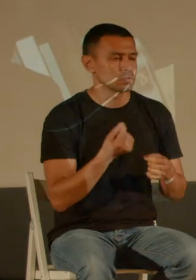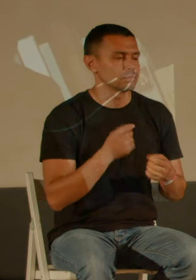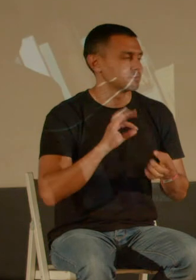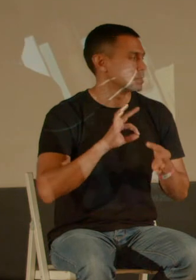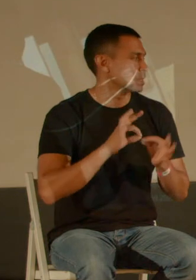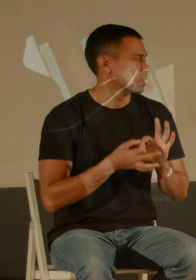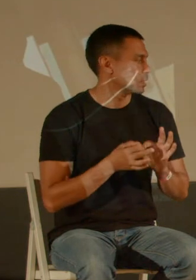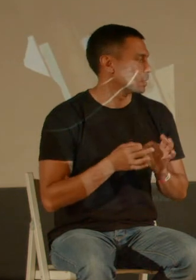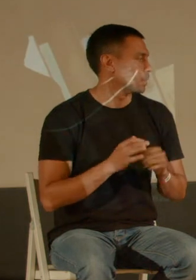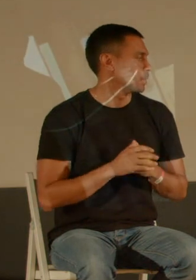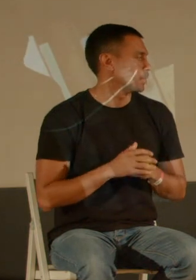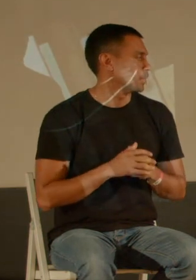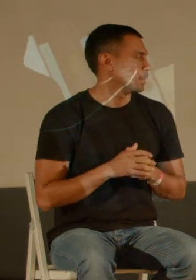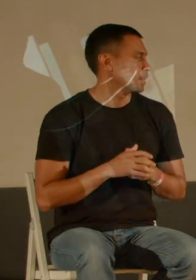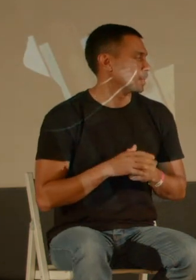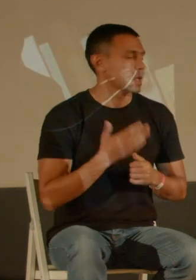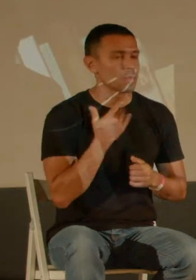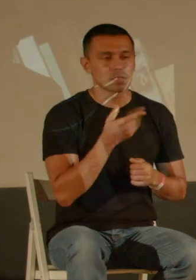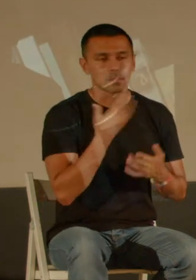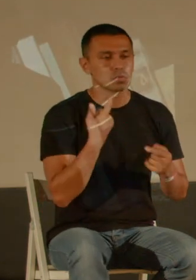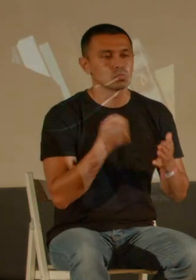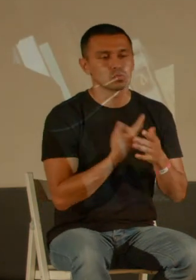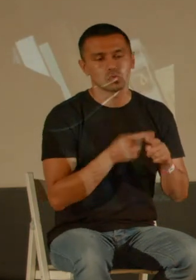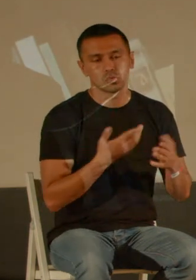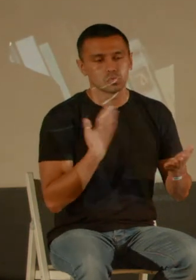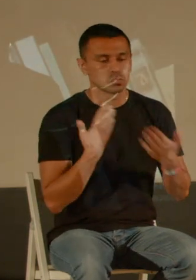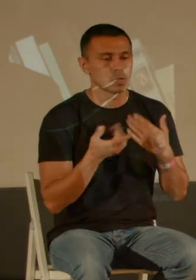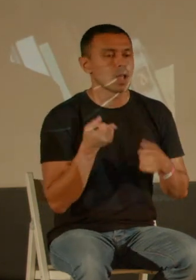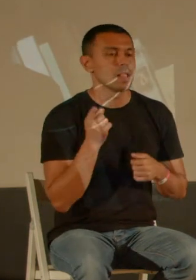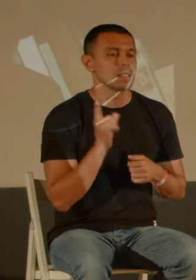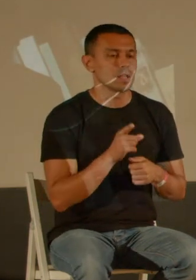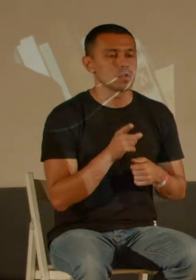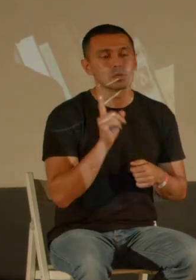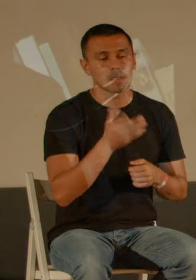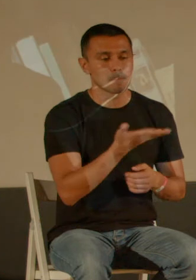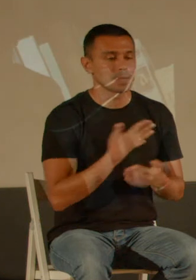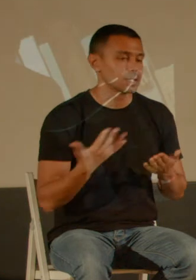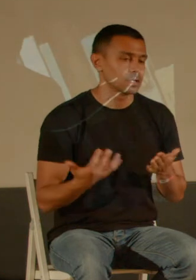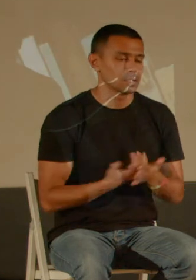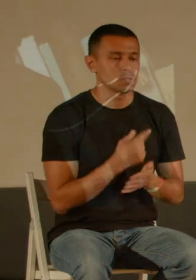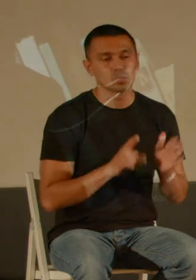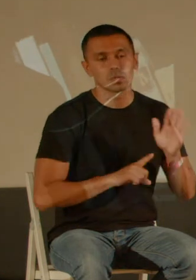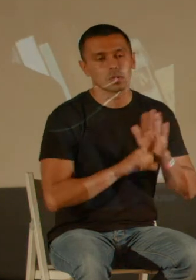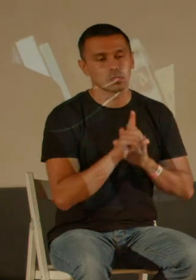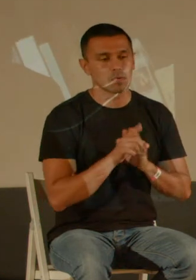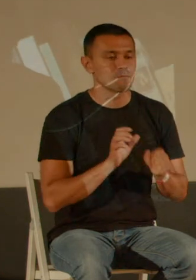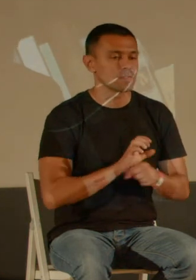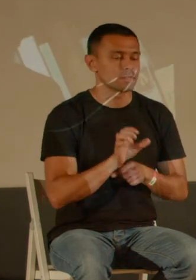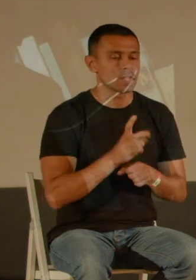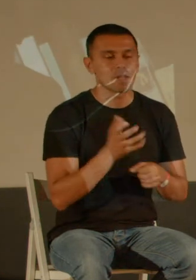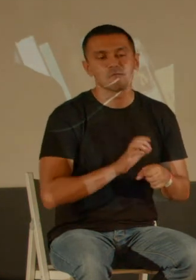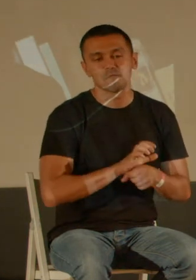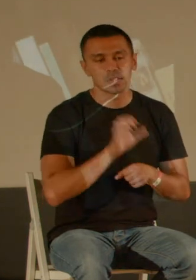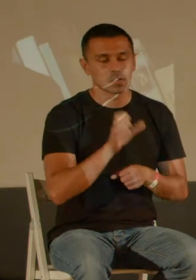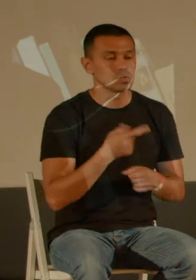апетити посмертно видані, тому якби вона взагалі не мала до того стосунку. Так, але оскільки ми знайшли спочатку видавництво, яке